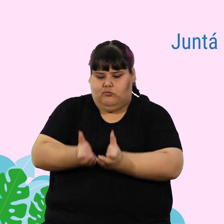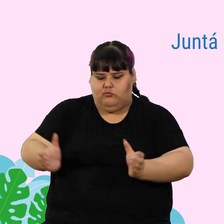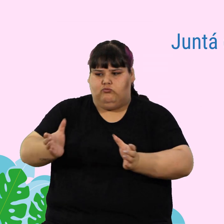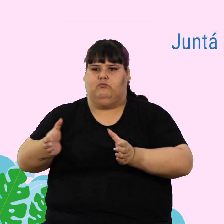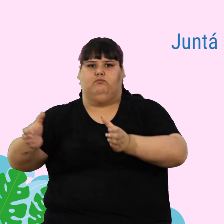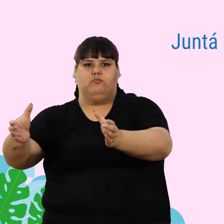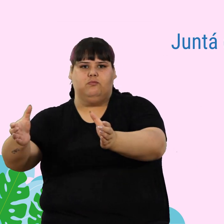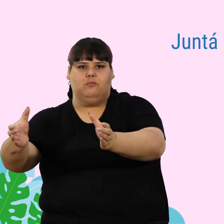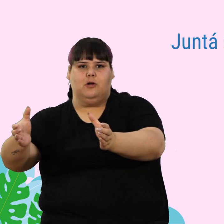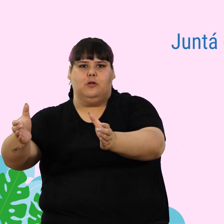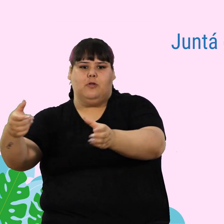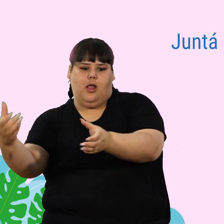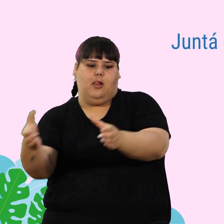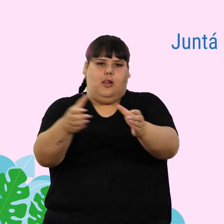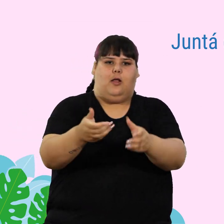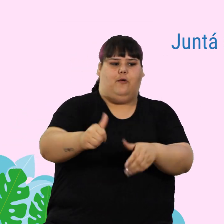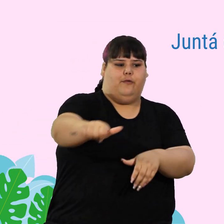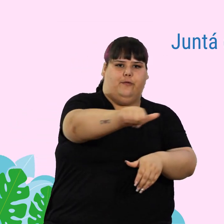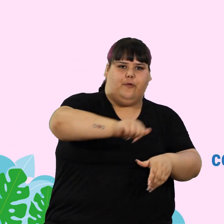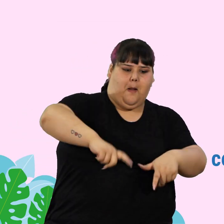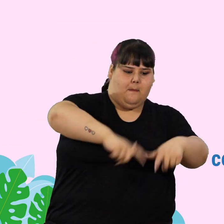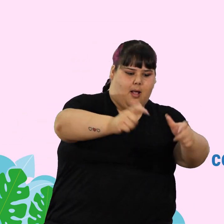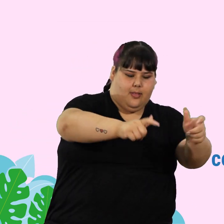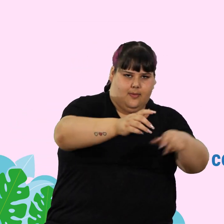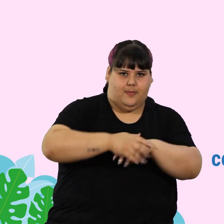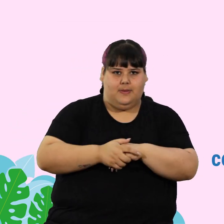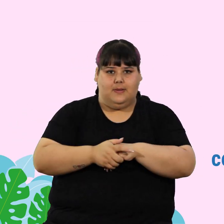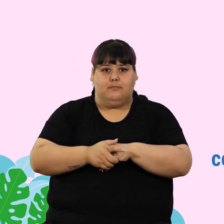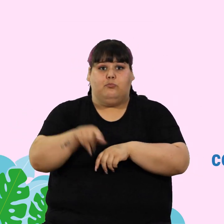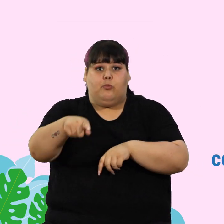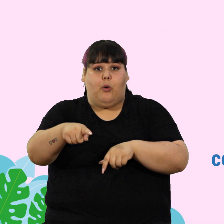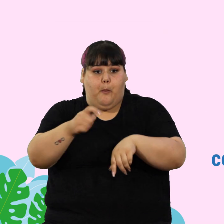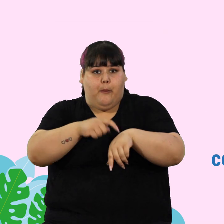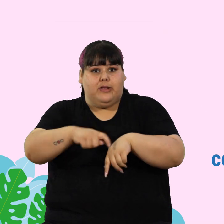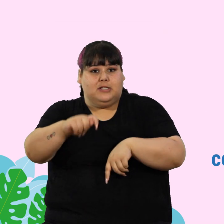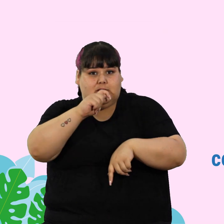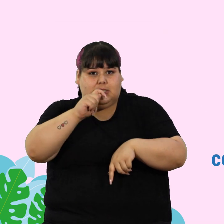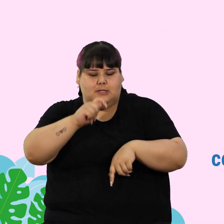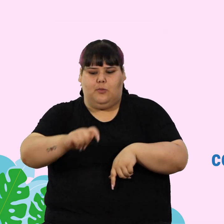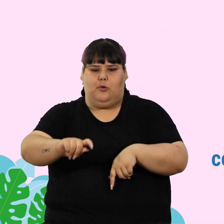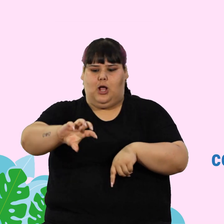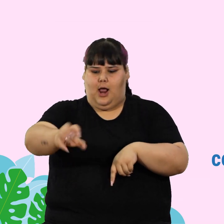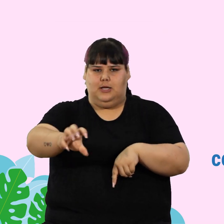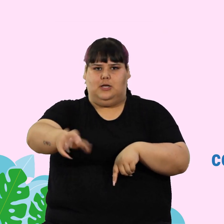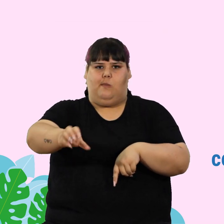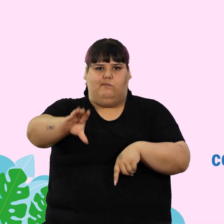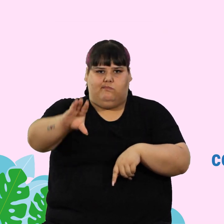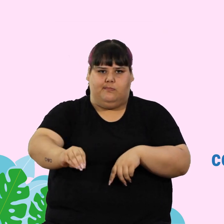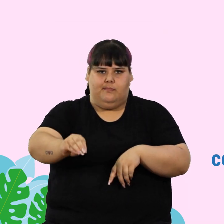plantas. Cuando te cepilles los dientes, cerrá la canilla. De esta forma, podés ahorrar